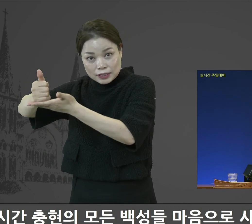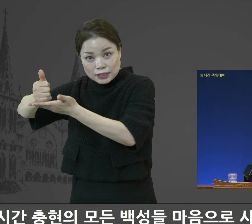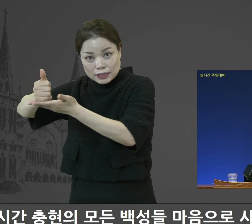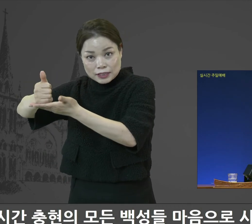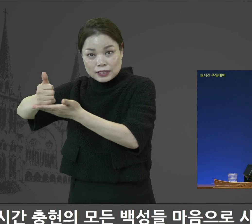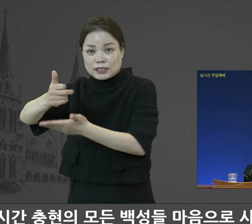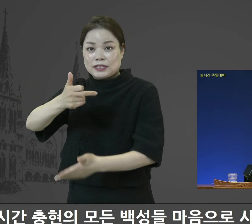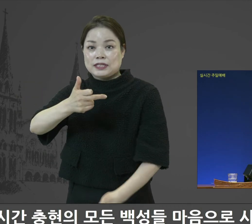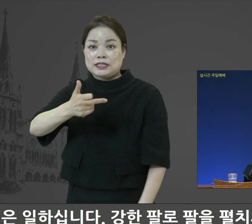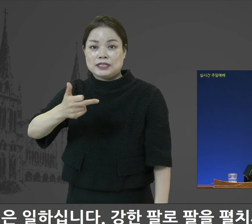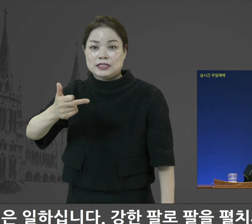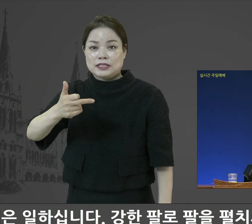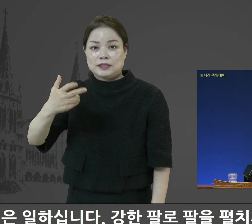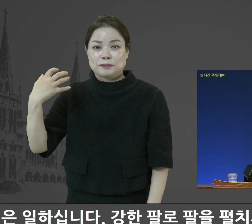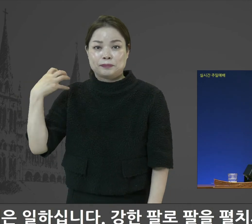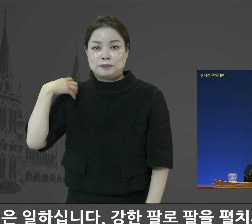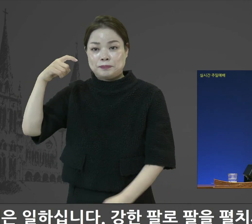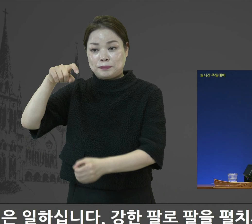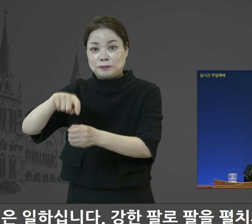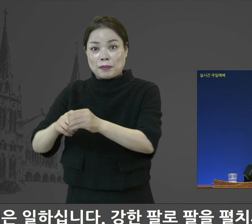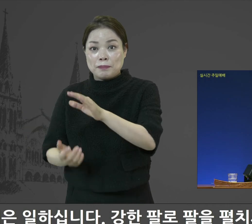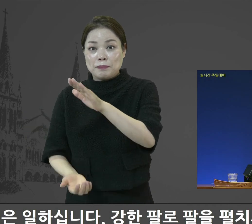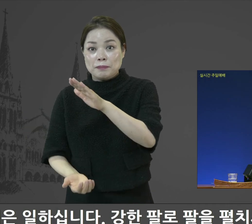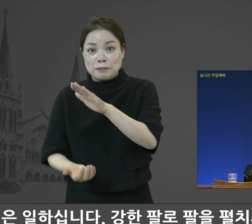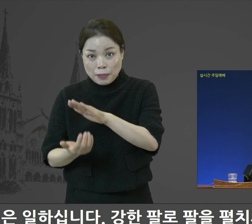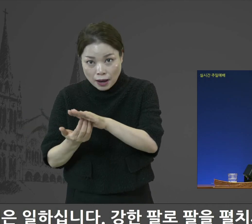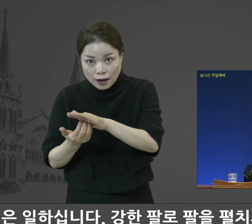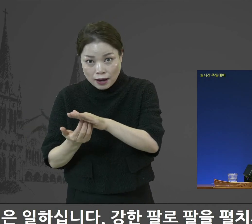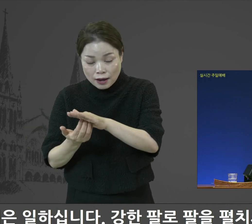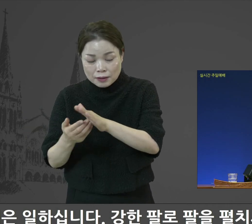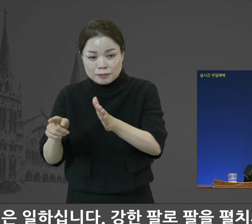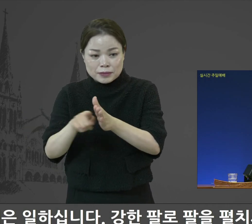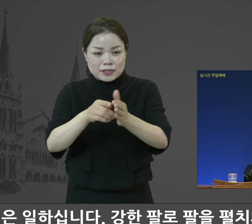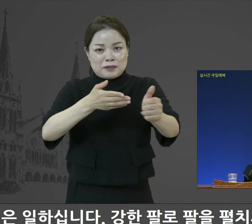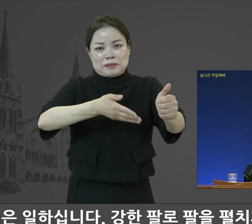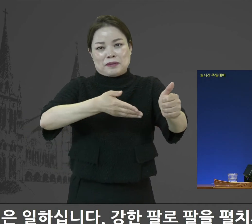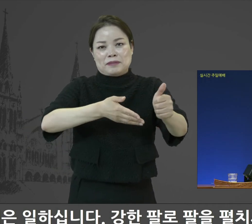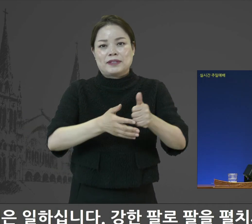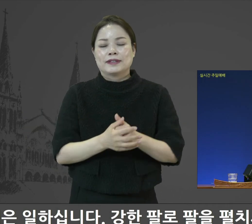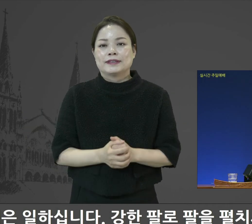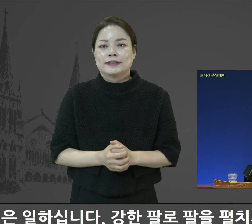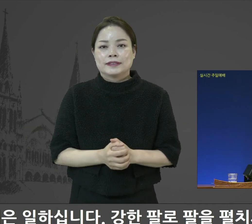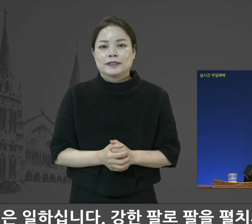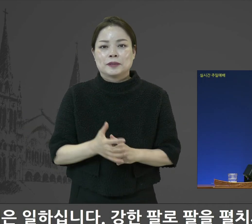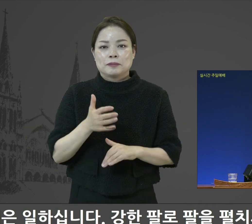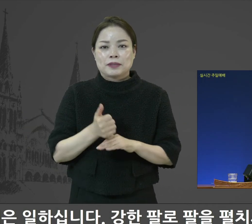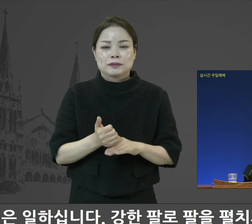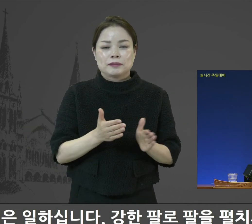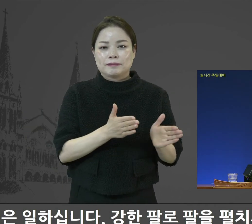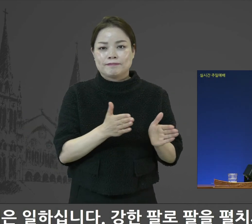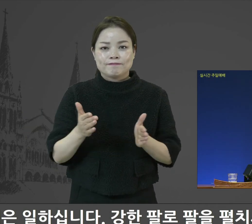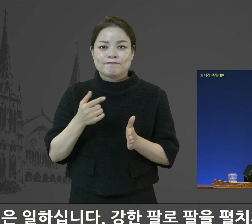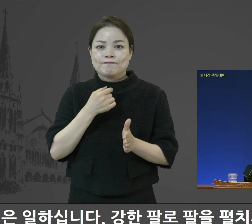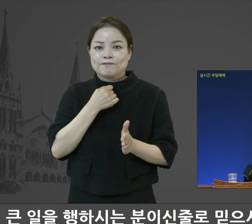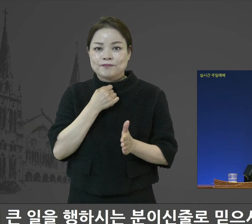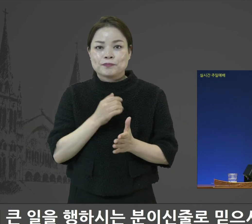큰 일을 행하시는 분이신 줄로 믿으시기 바랍니다. 마지막으로 정리합니다.